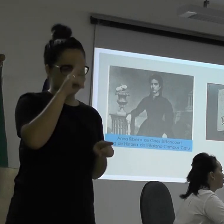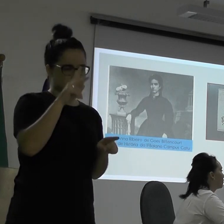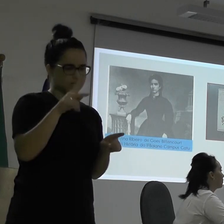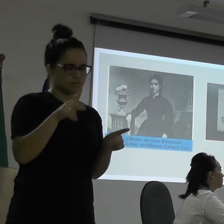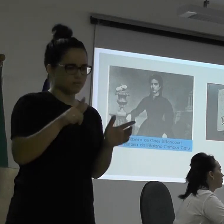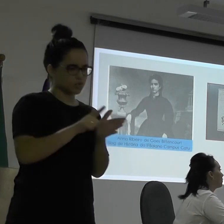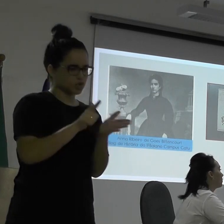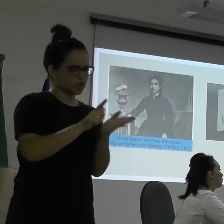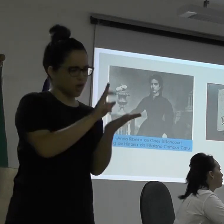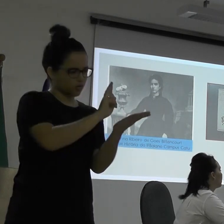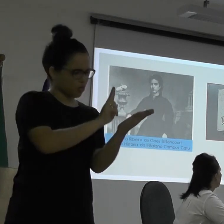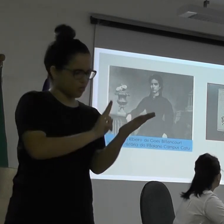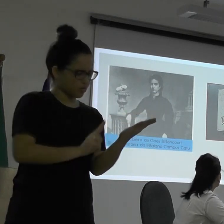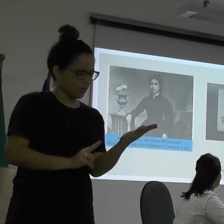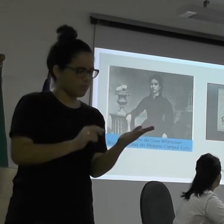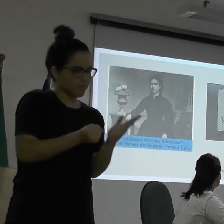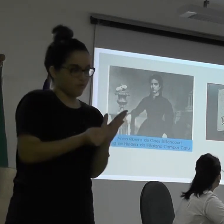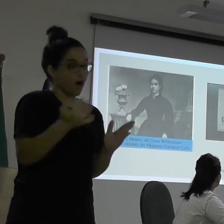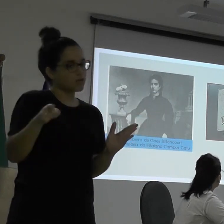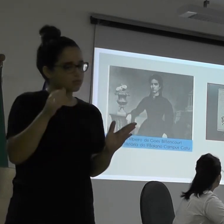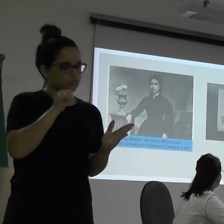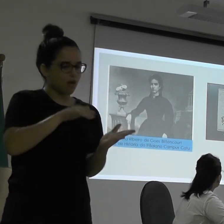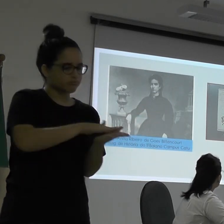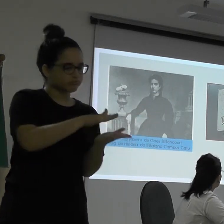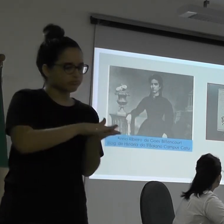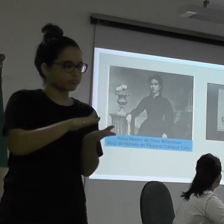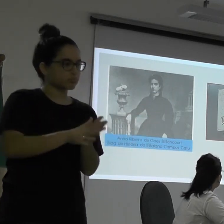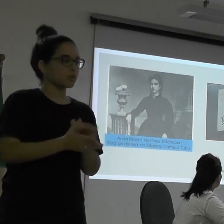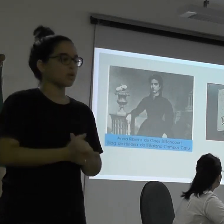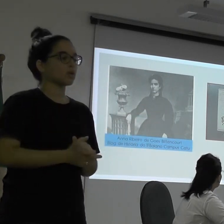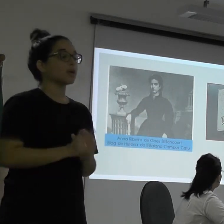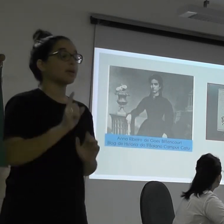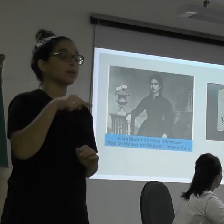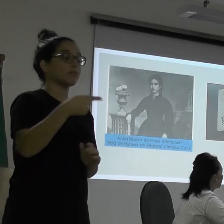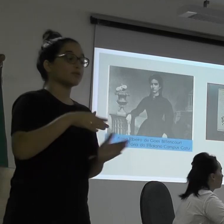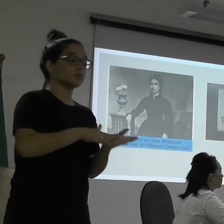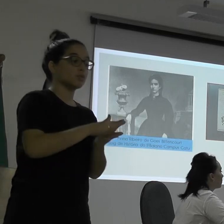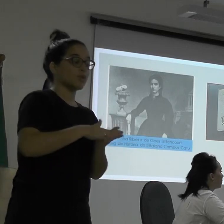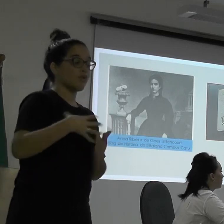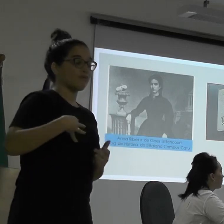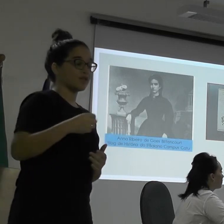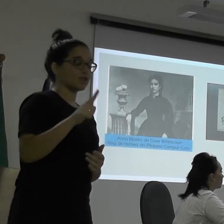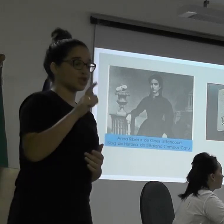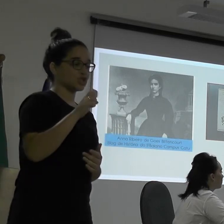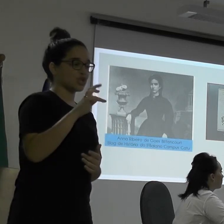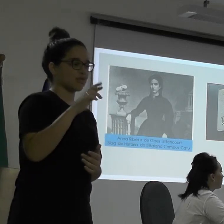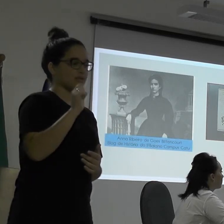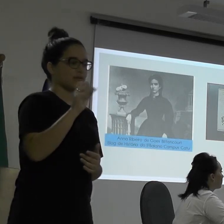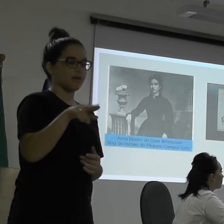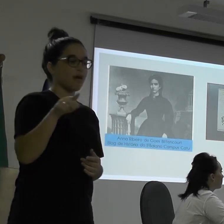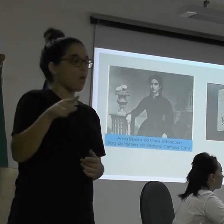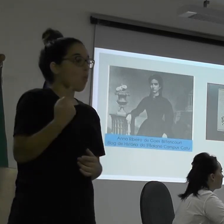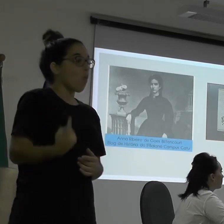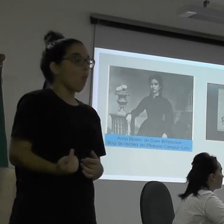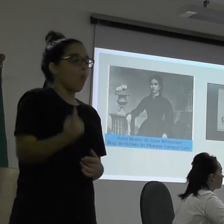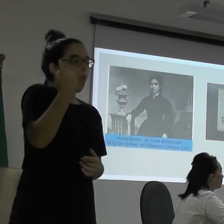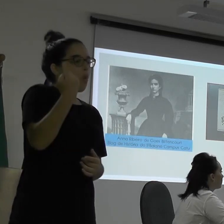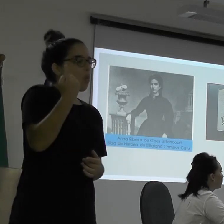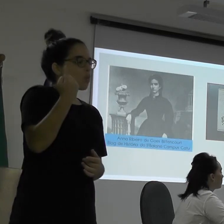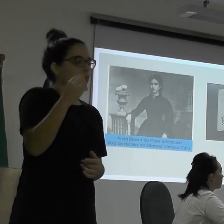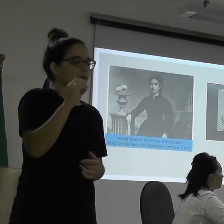Lisboa. No ano de 1882, publicou o romance A Filha de Jeter, única obra em edição impressa